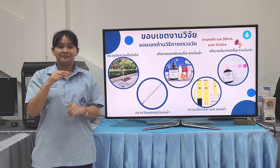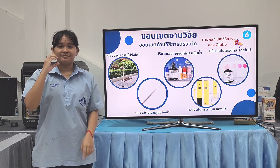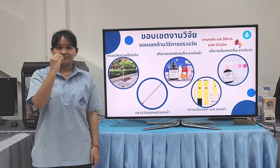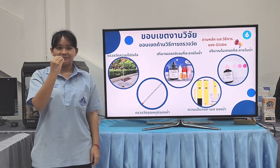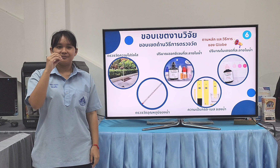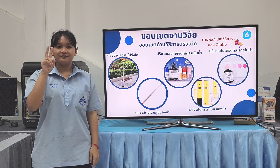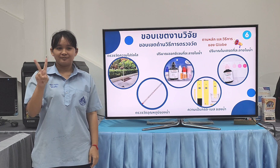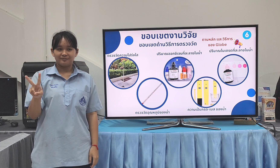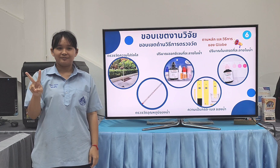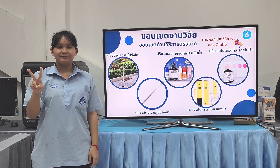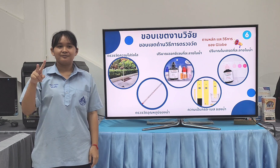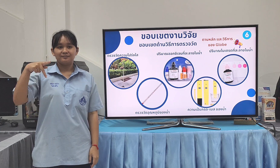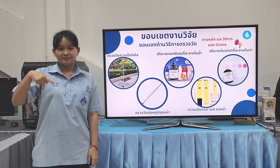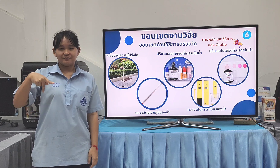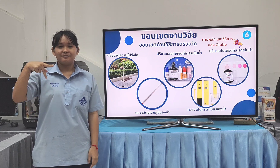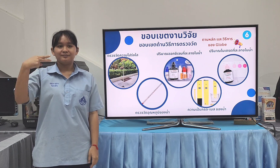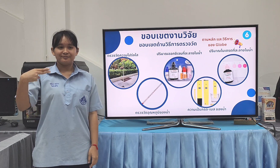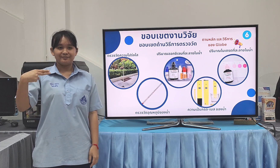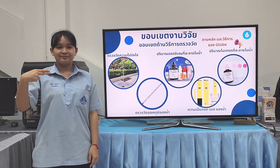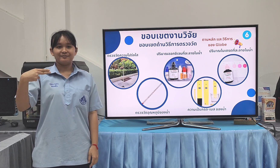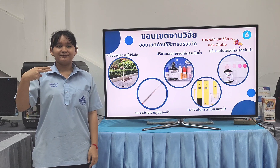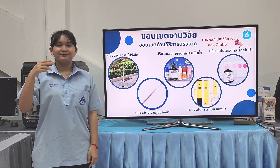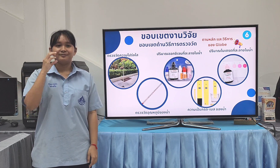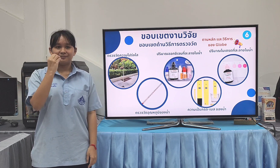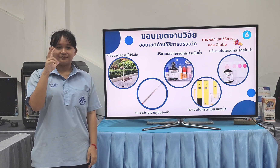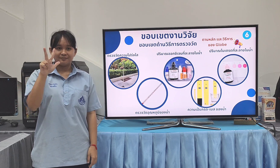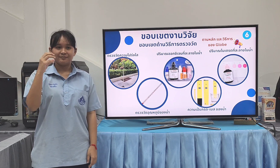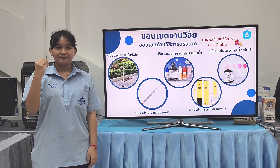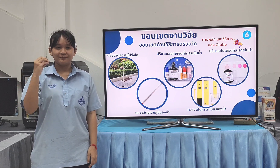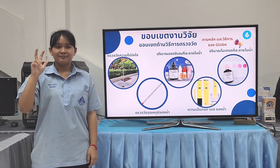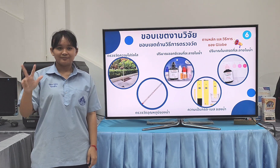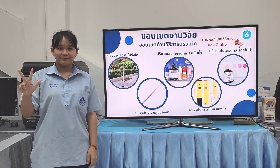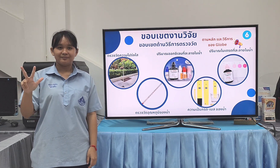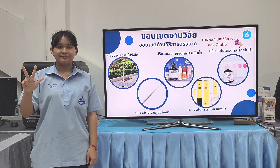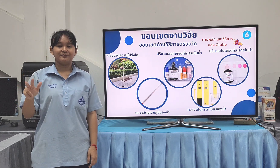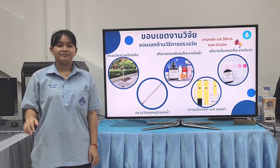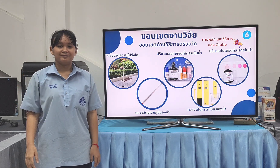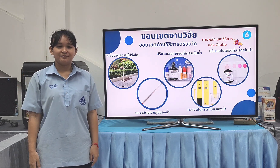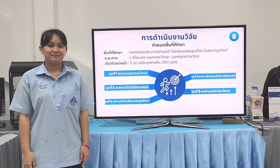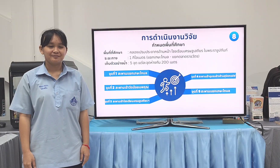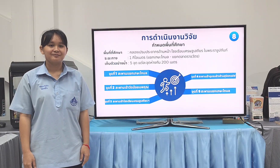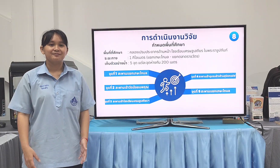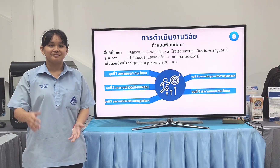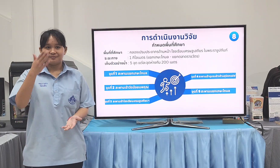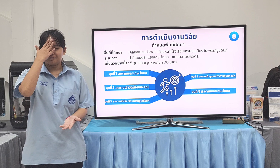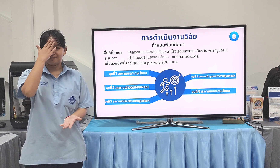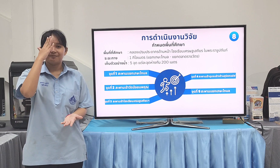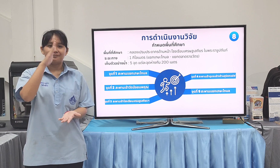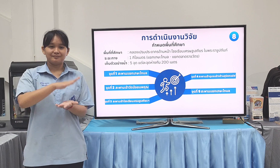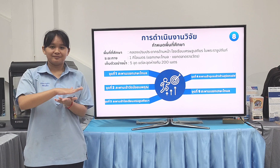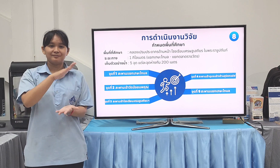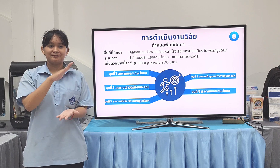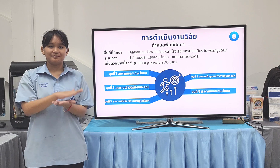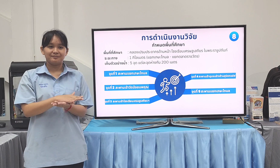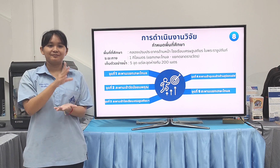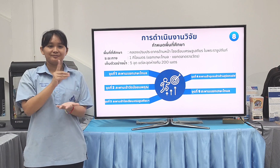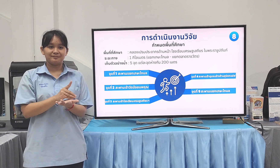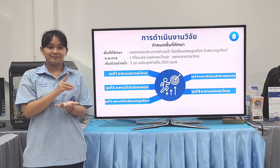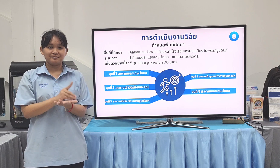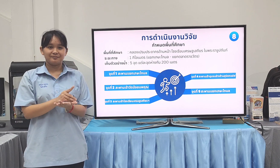ออกซิเจนที่ละลายในน้ำความเป็นกดเป็นเบสและปริมาณไนเตรตที่ละลายในน้ำพื้นที่ที่ศึกษาคือครอง